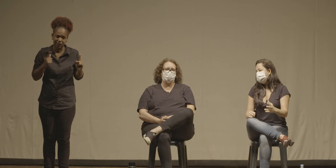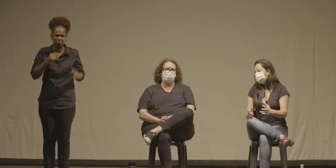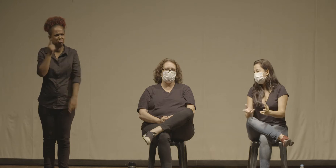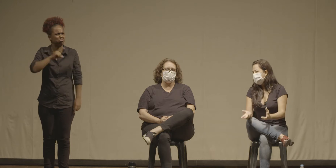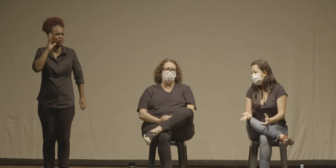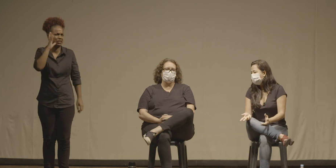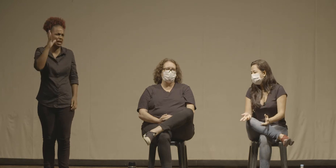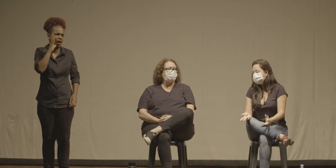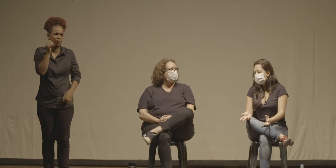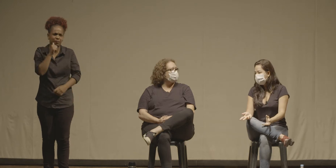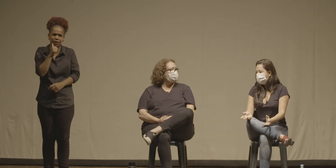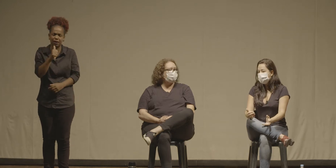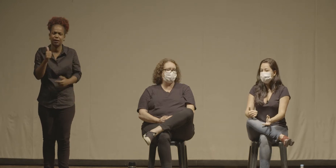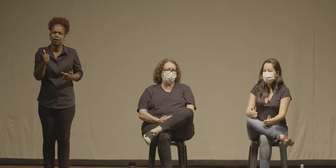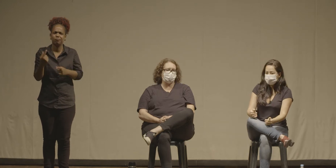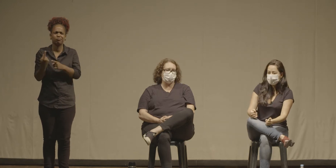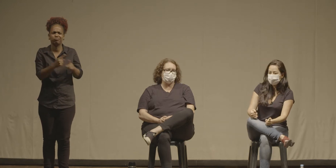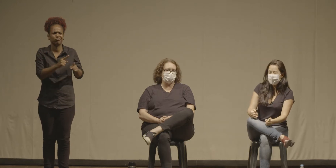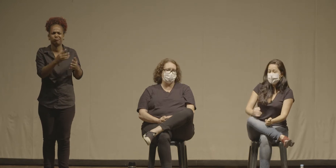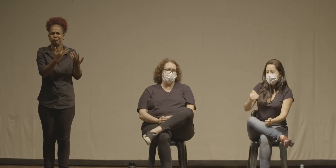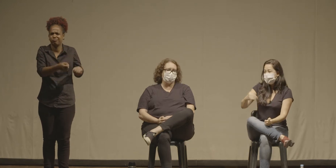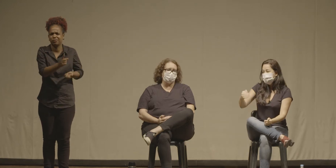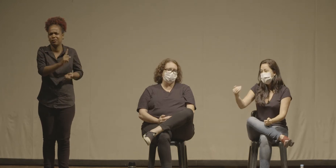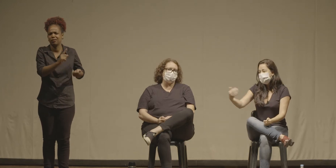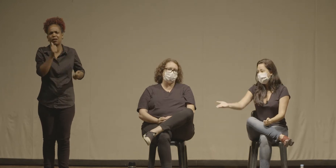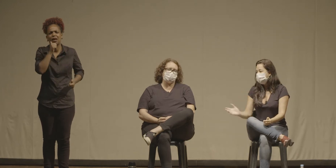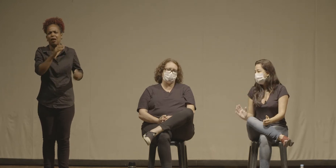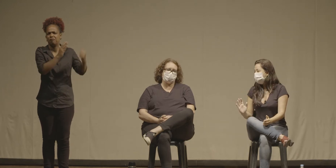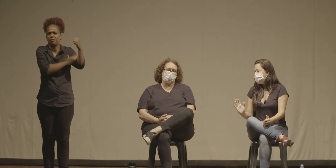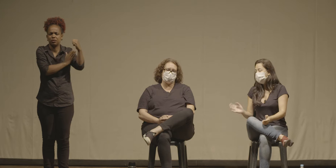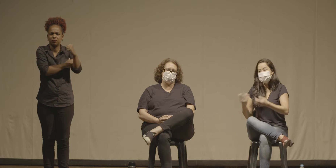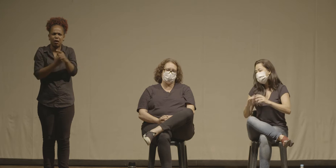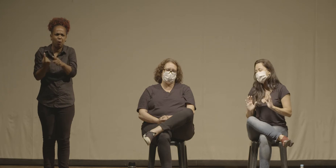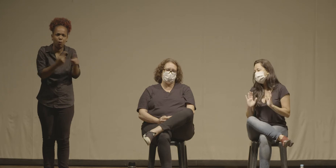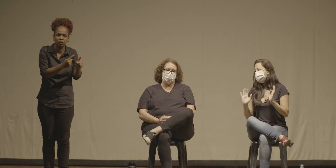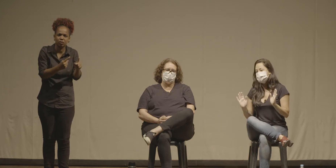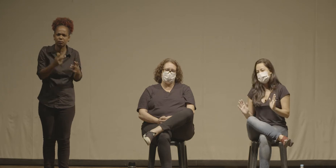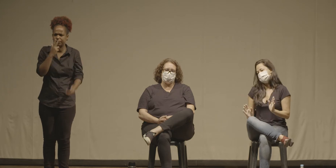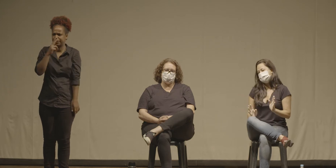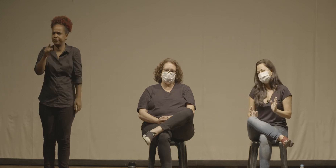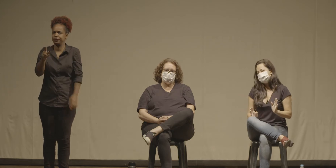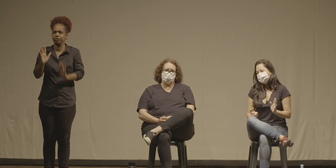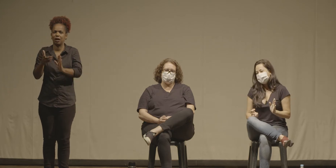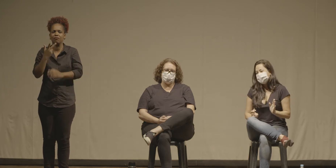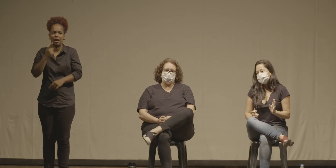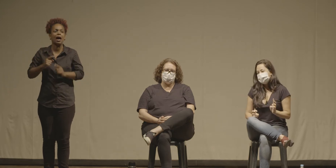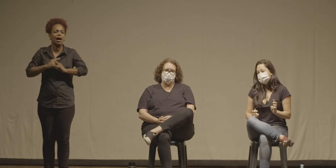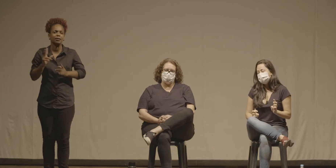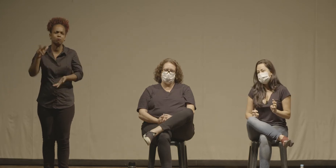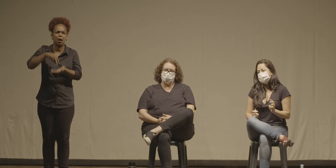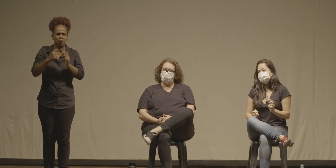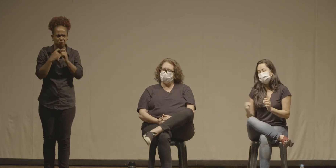consigo imaginar uma mulher que é contra o feminismo a partir do momento que, para ela dizer que ela é contra alguma coisa, ela já está sendo feminista.